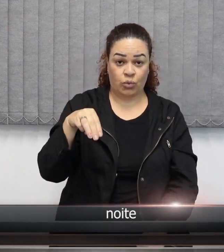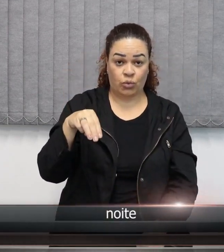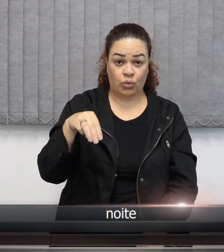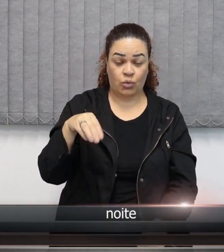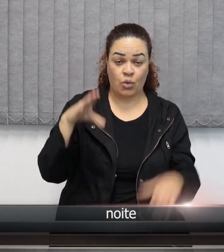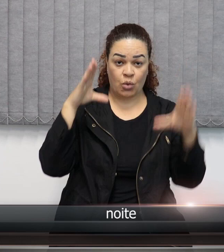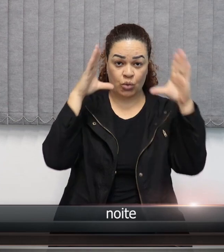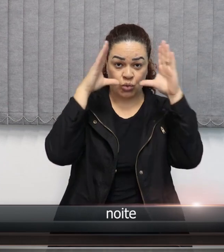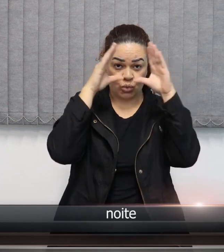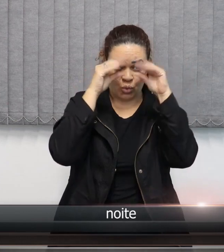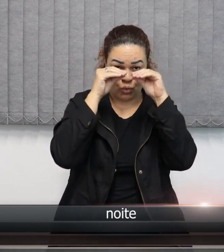noite,